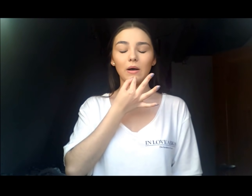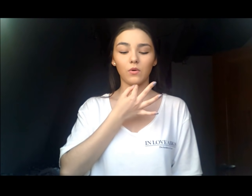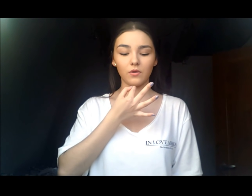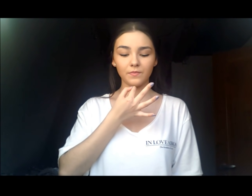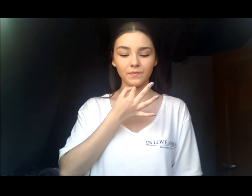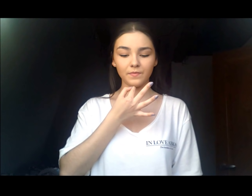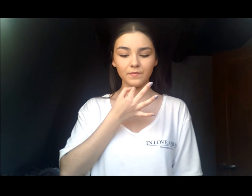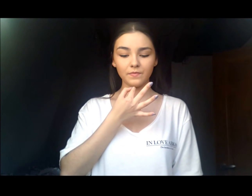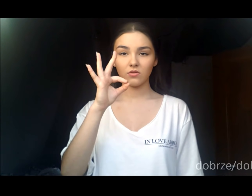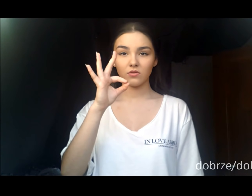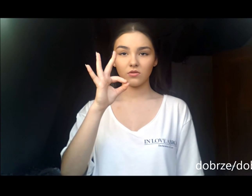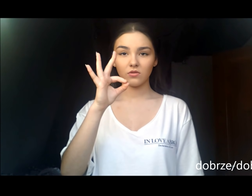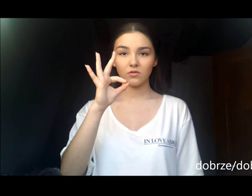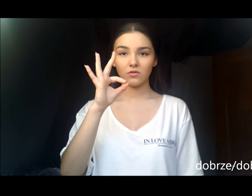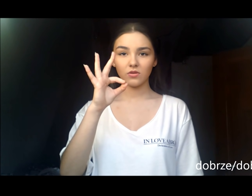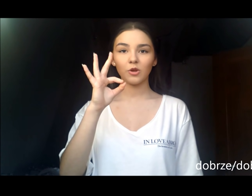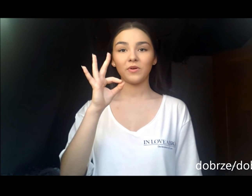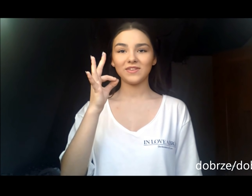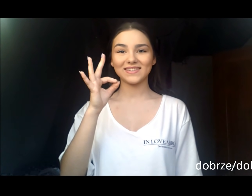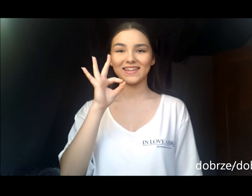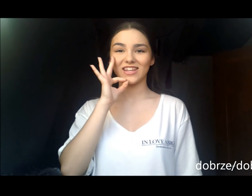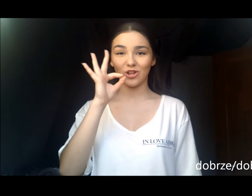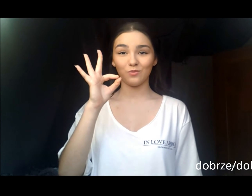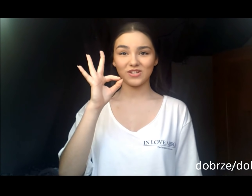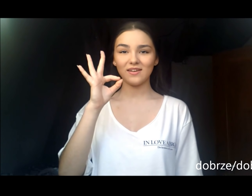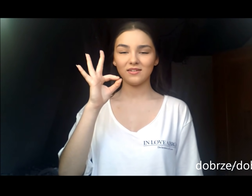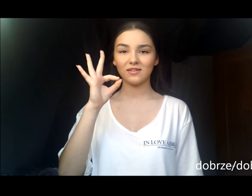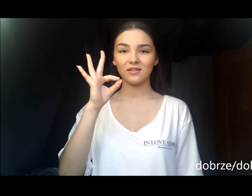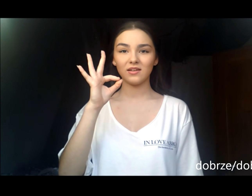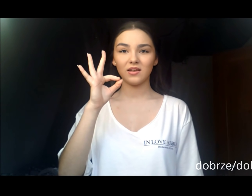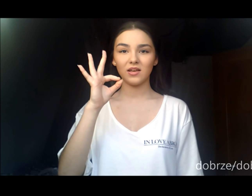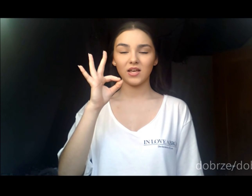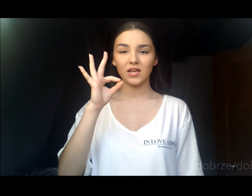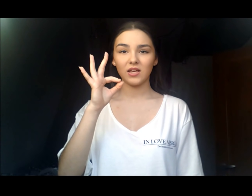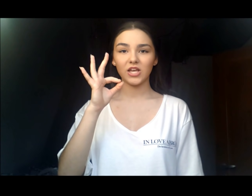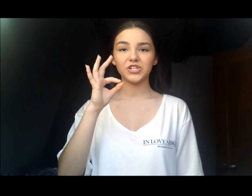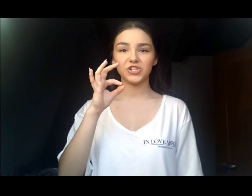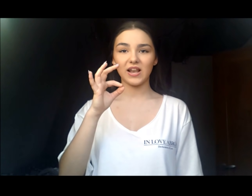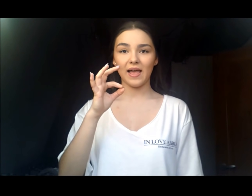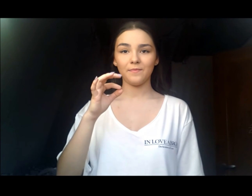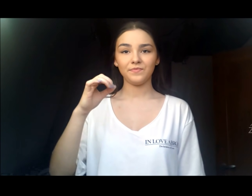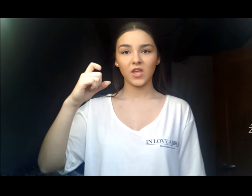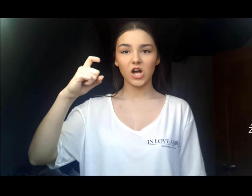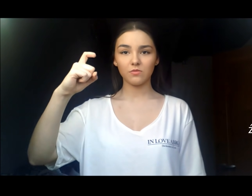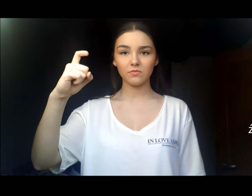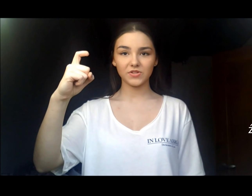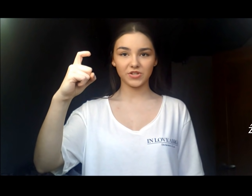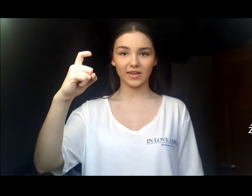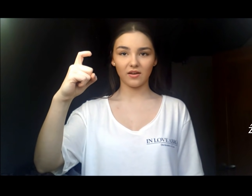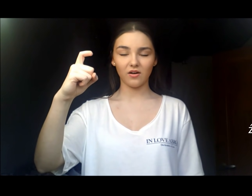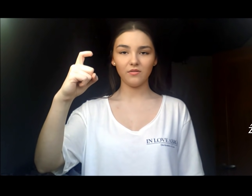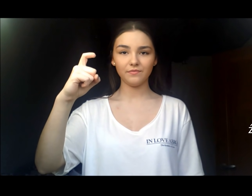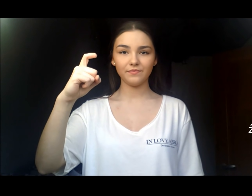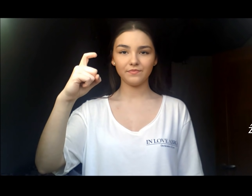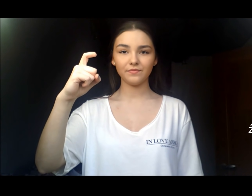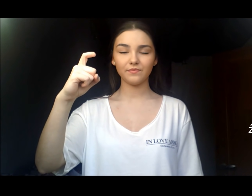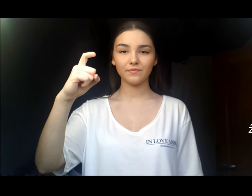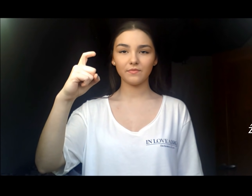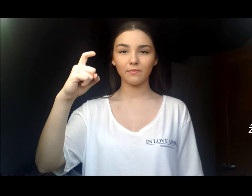Mało. To pewnie znane. Dobrze. Źle. Robimy coś takiego.